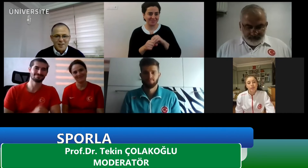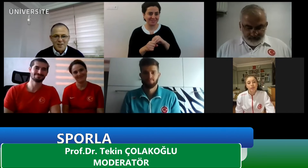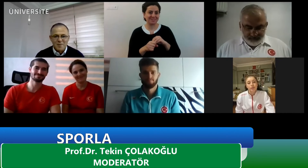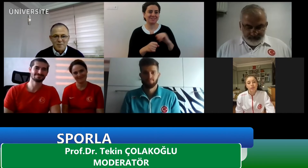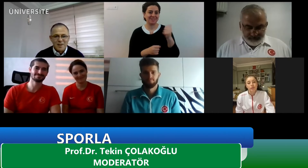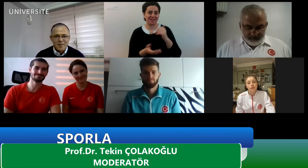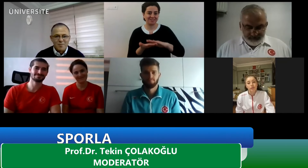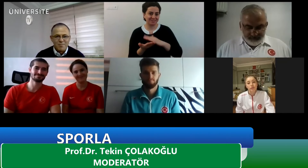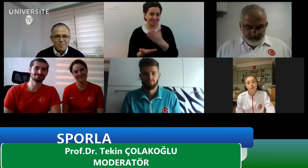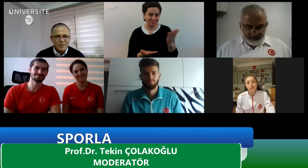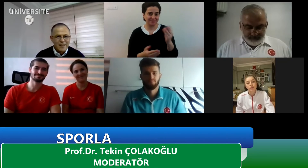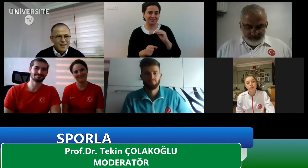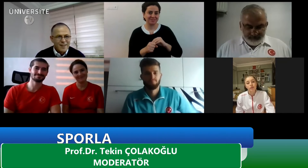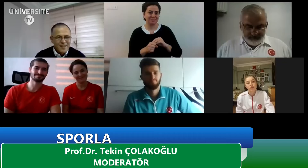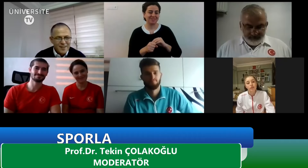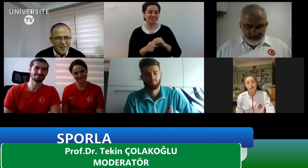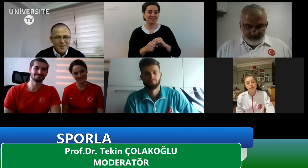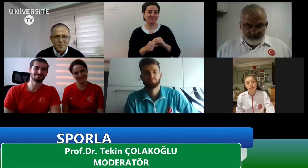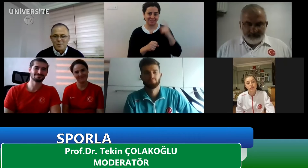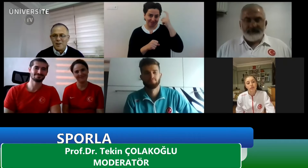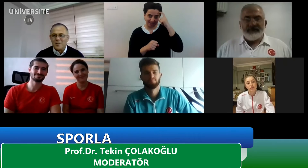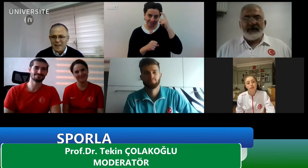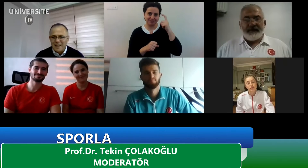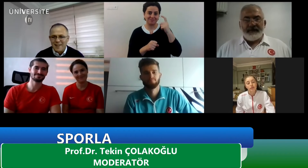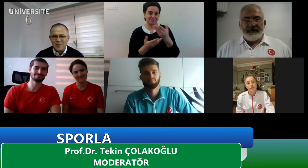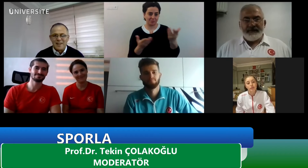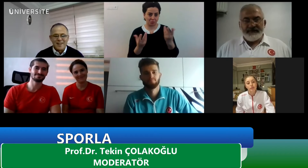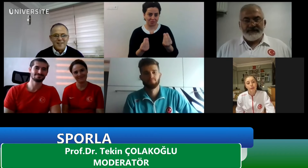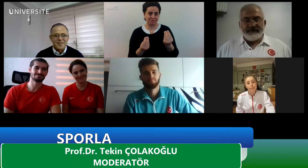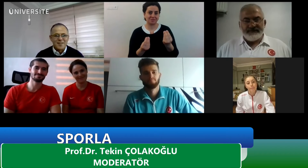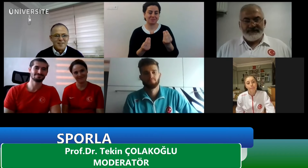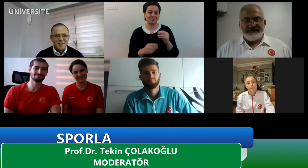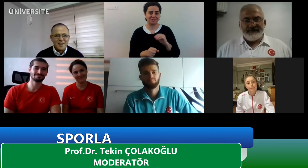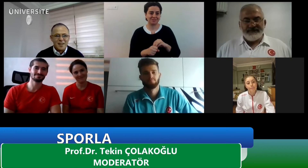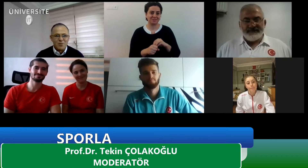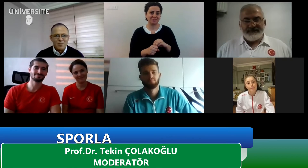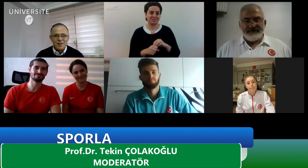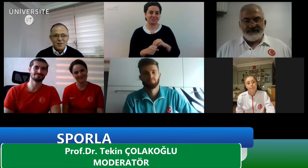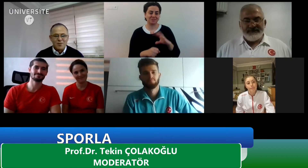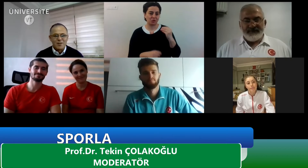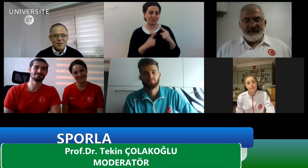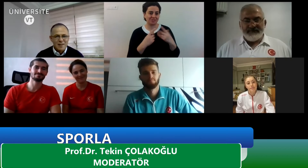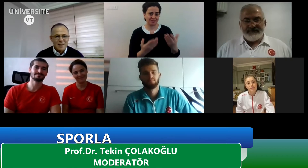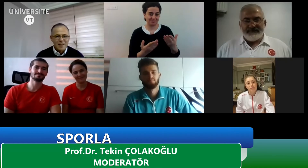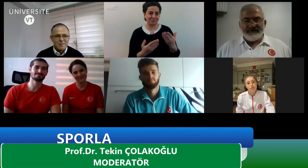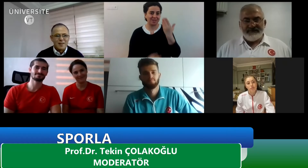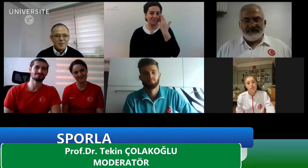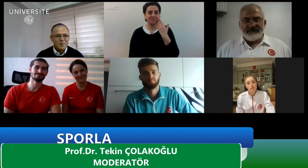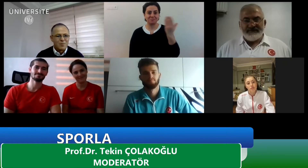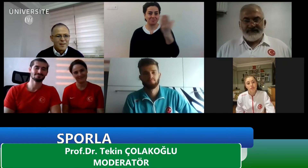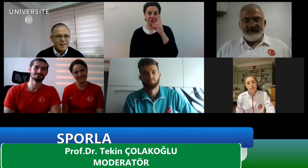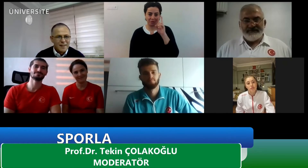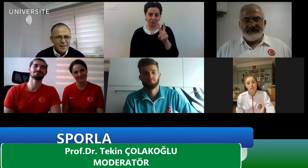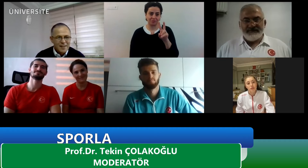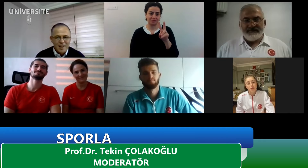değerli arkadaşlarımızı bize bu derece tanıttığınız için, böyle özelliklerini özellikle yansıttığınız için çok teşekkür ediyoruz. Hem izleyicilerimiz de